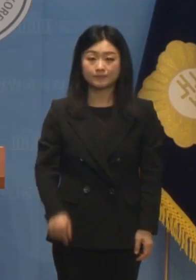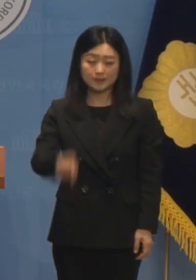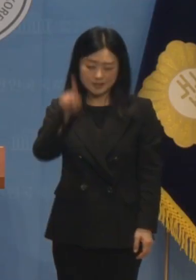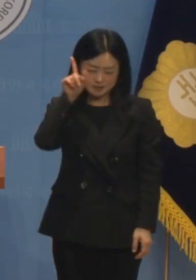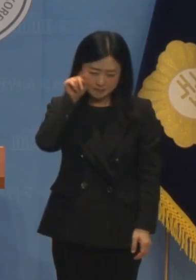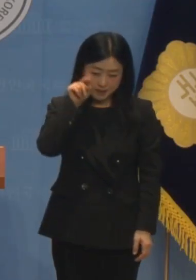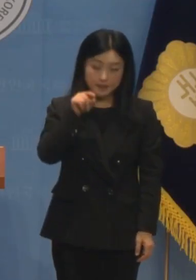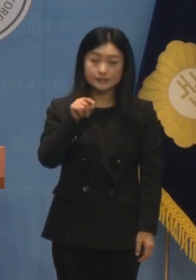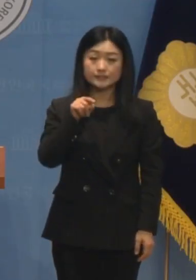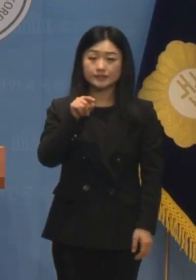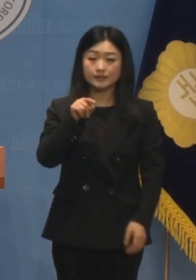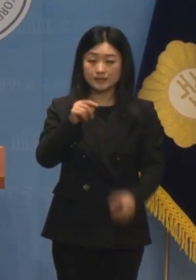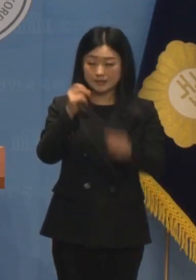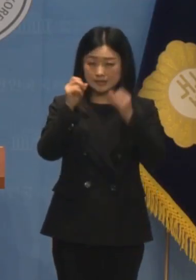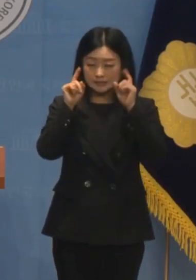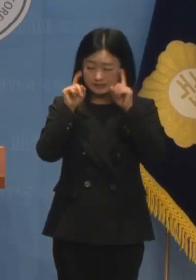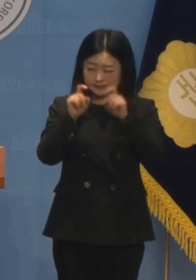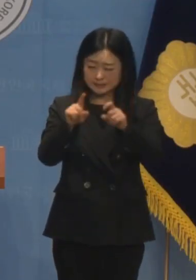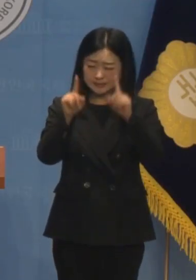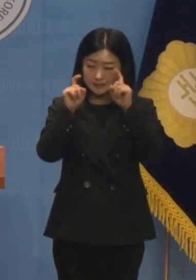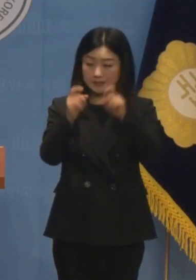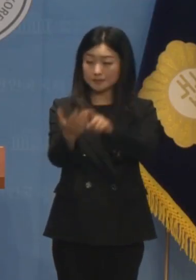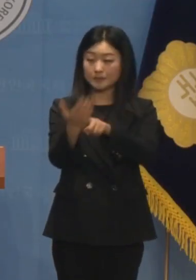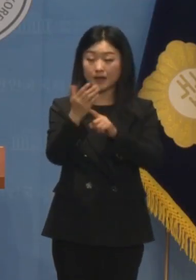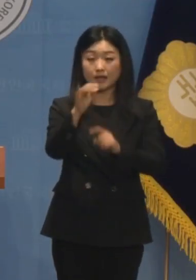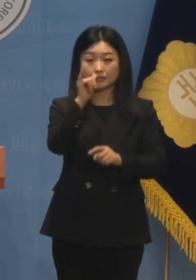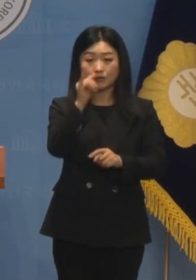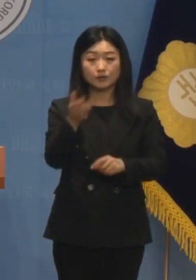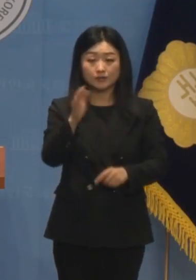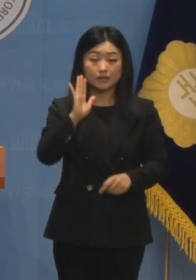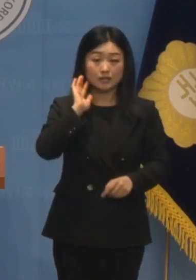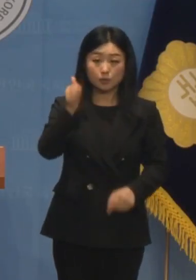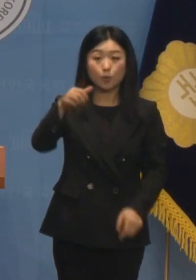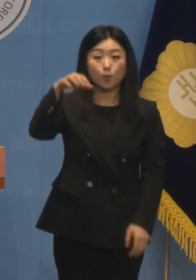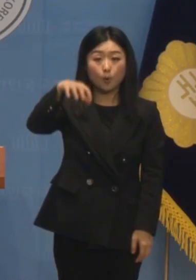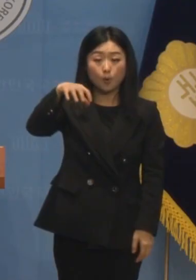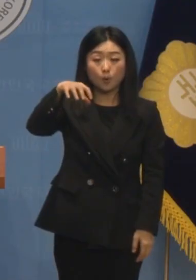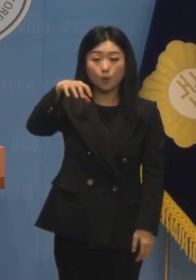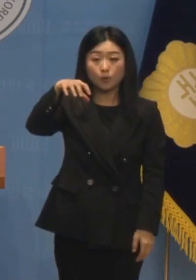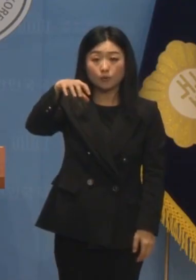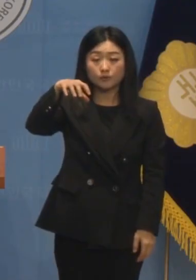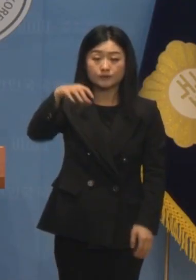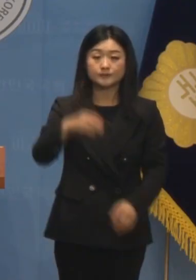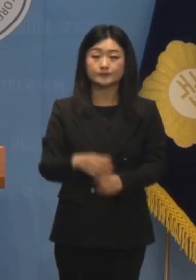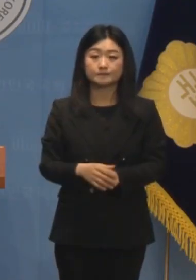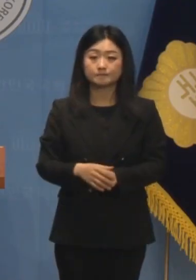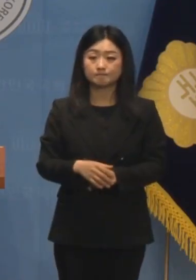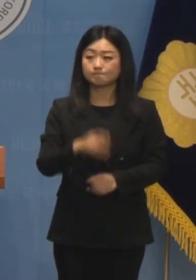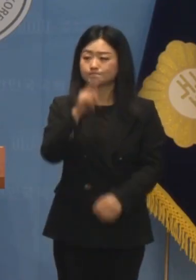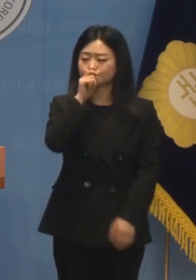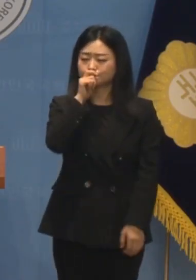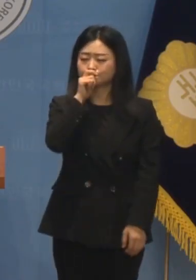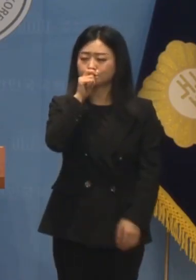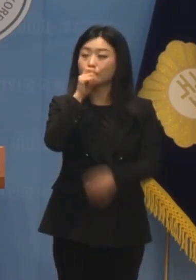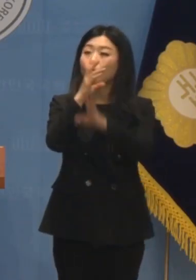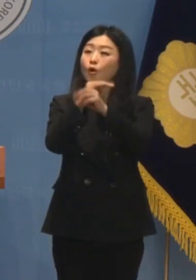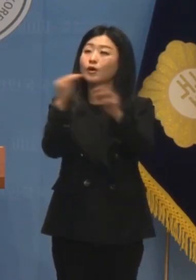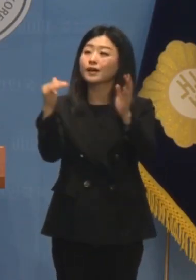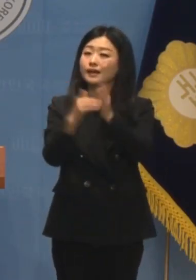매일같이 새로운 의혹들이 터져나오는데 대통령실은 언제까지 침묵할